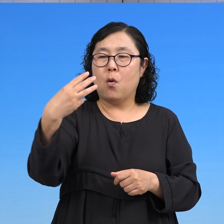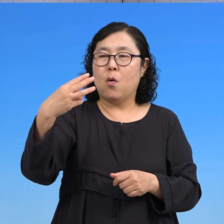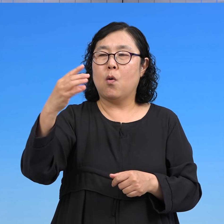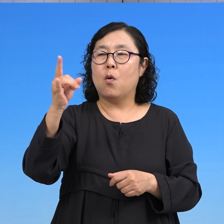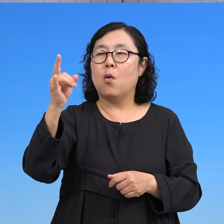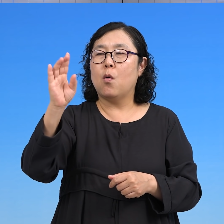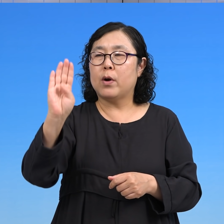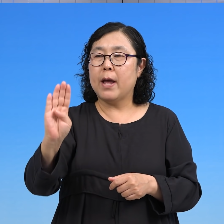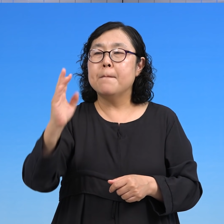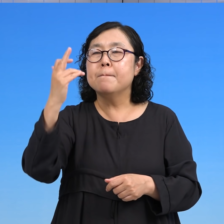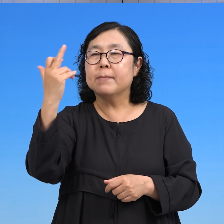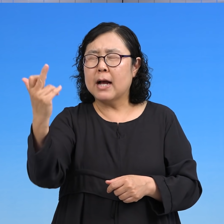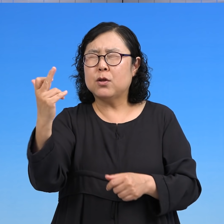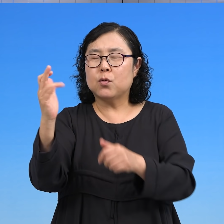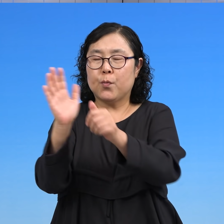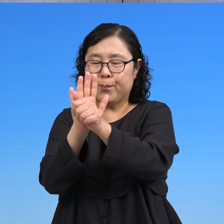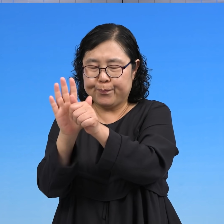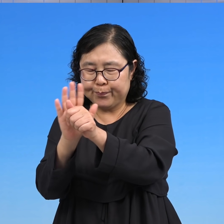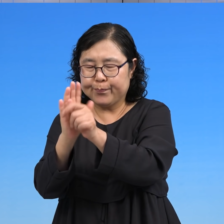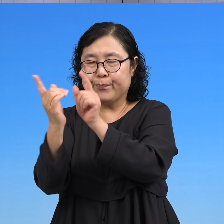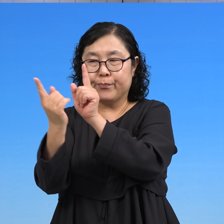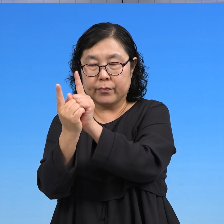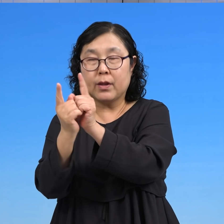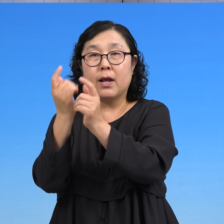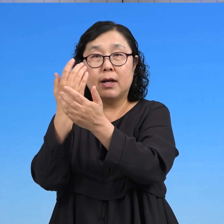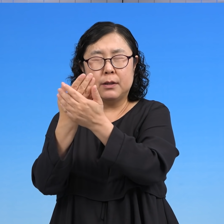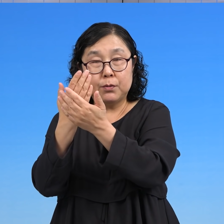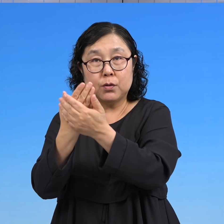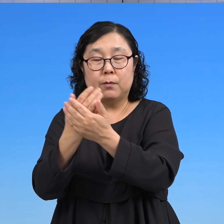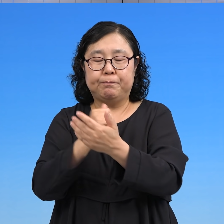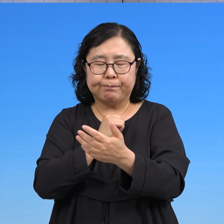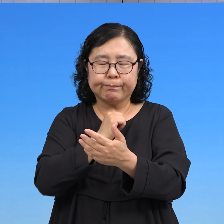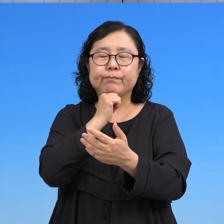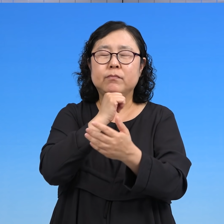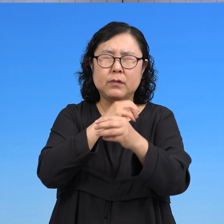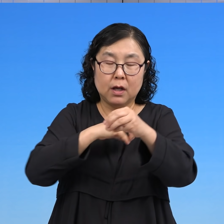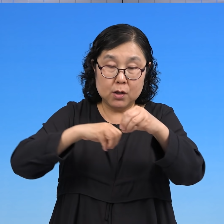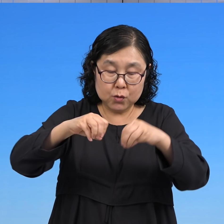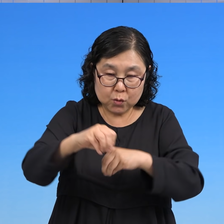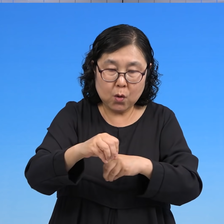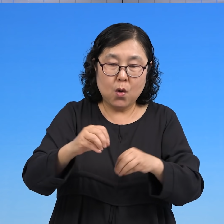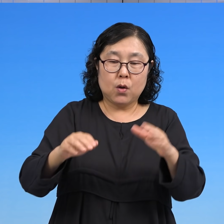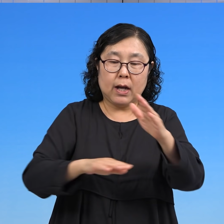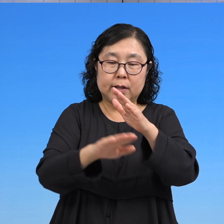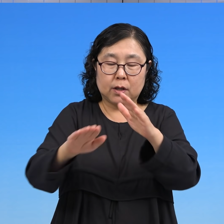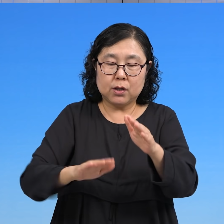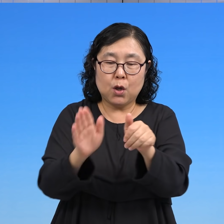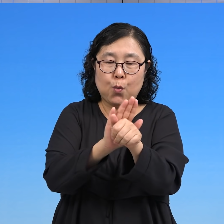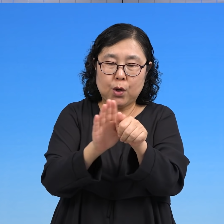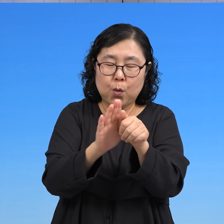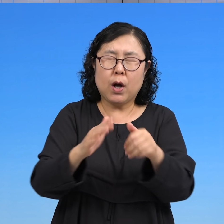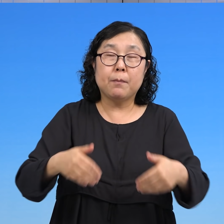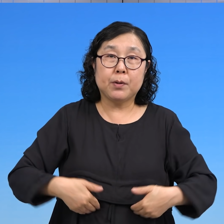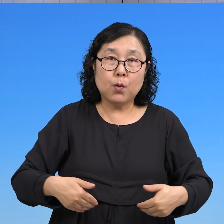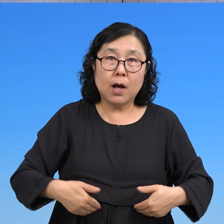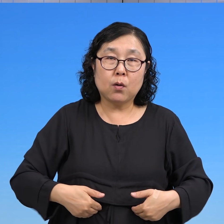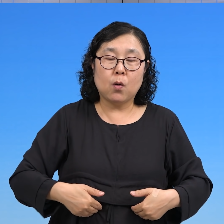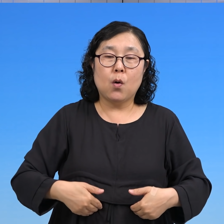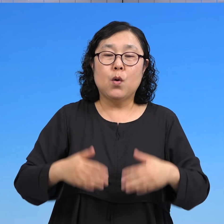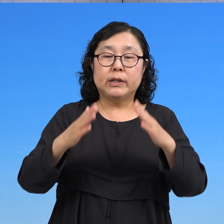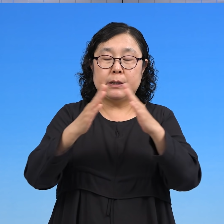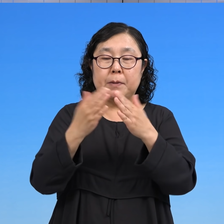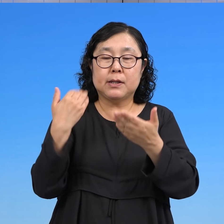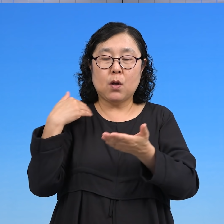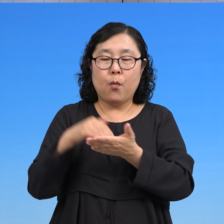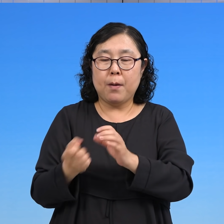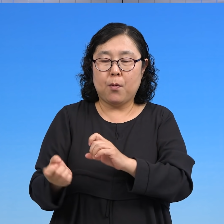대하기를 원합니다. 호렙산으로. 초라해질수록 가정에서의 위로가 필요하고, 초라해질수록 가정에서